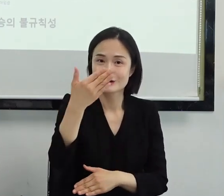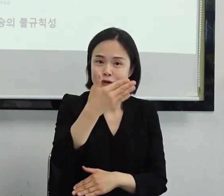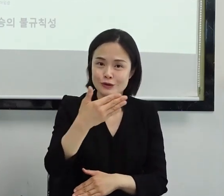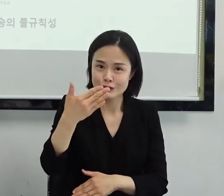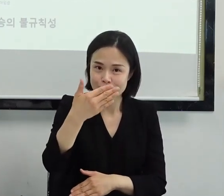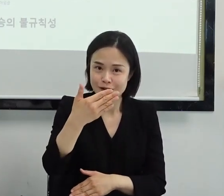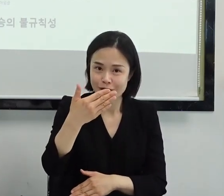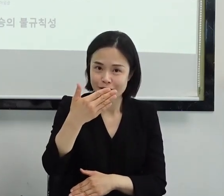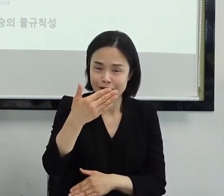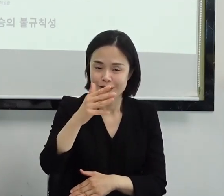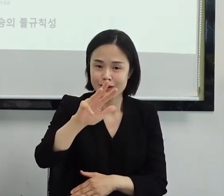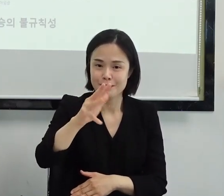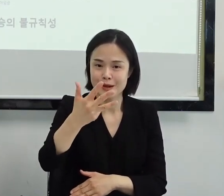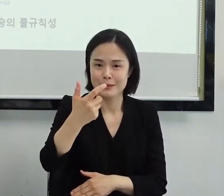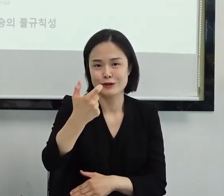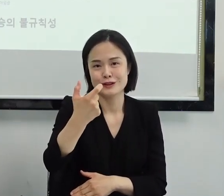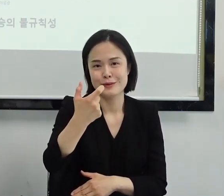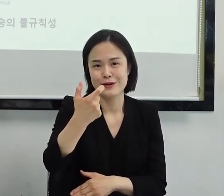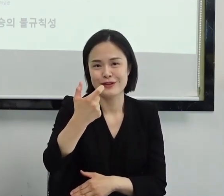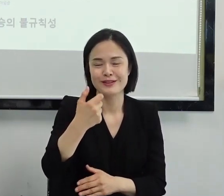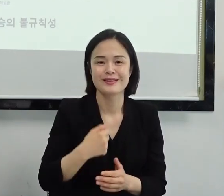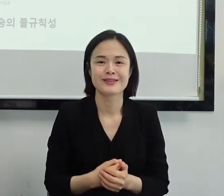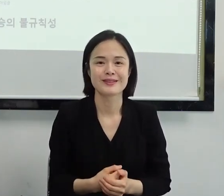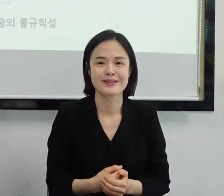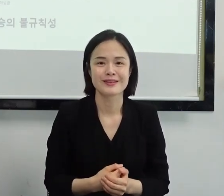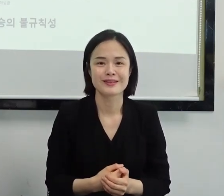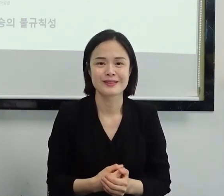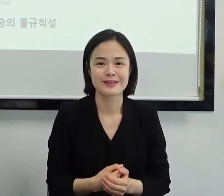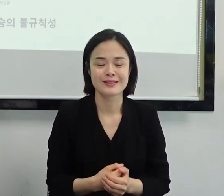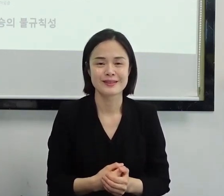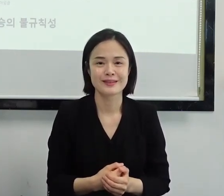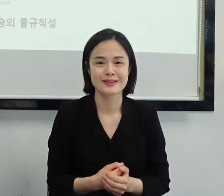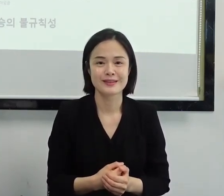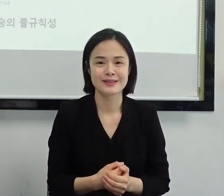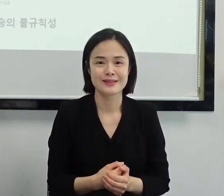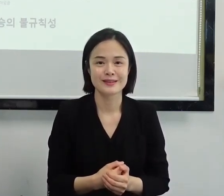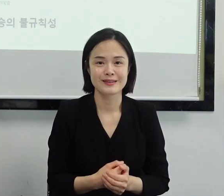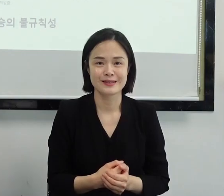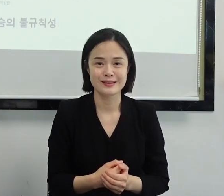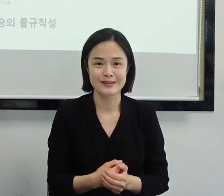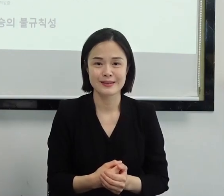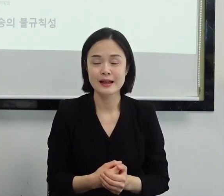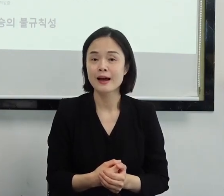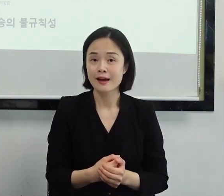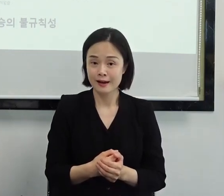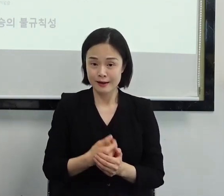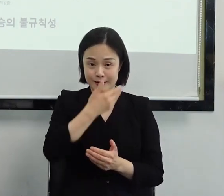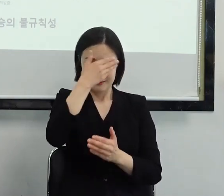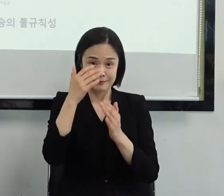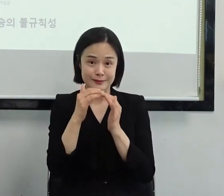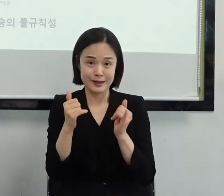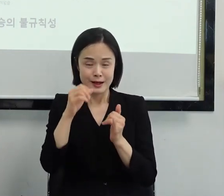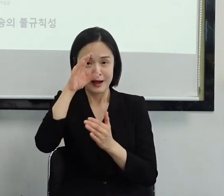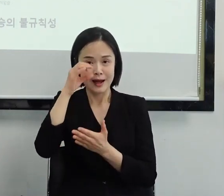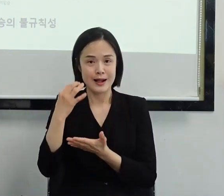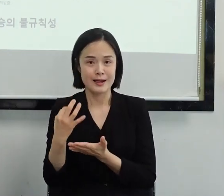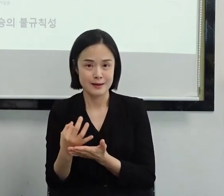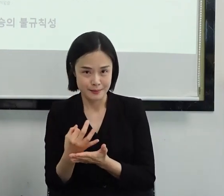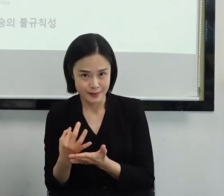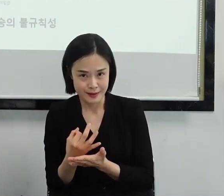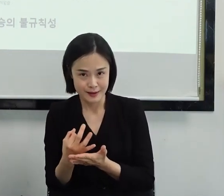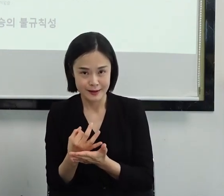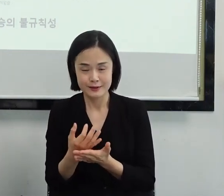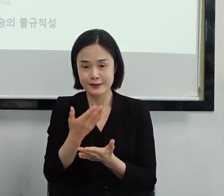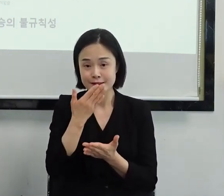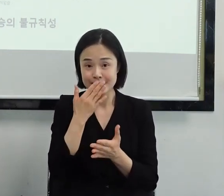9,860원, 올해 최저임금은. 그러니까는 젊은 분들 이렇게 아르바이트, 편의점이라든가 이런 데 식당 가서 아르바이트 할